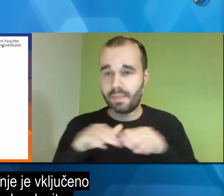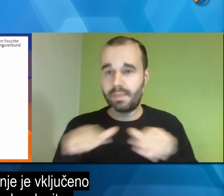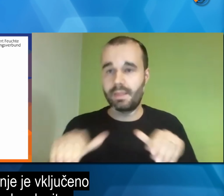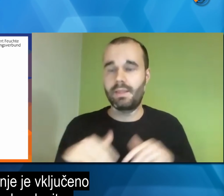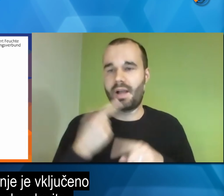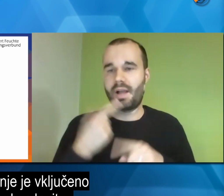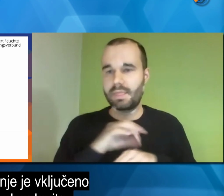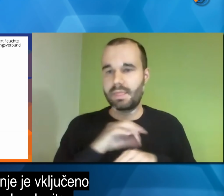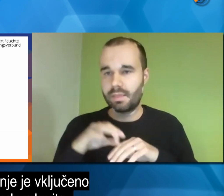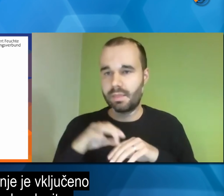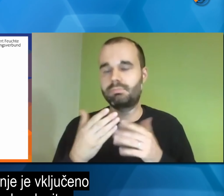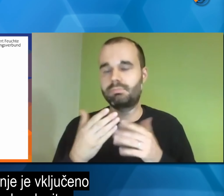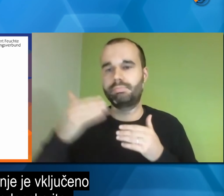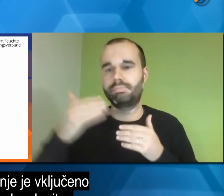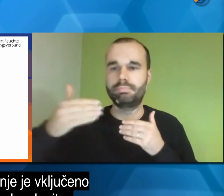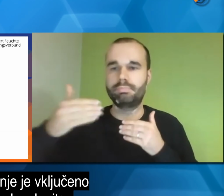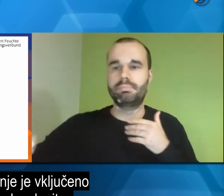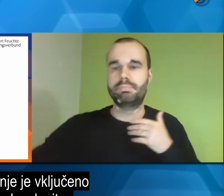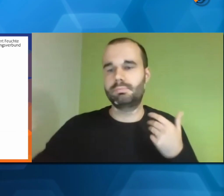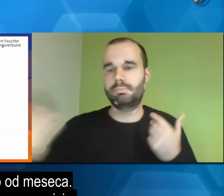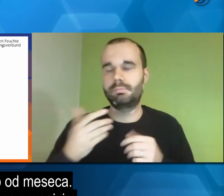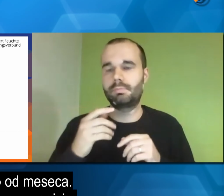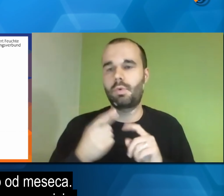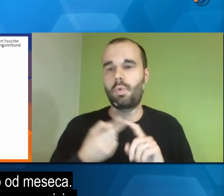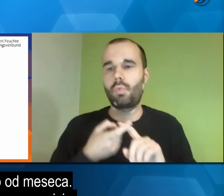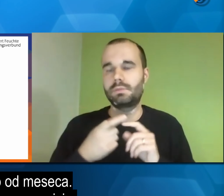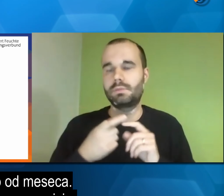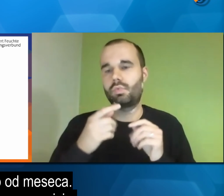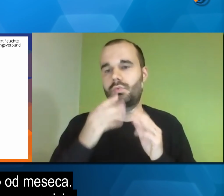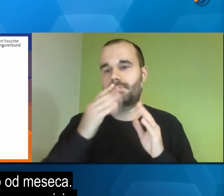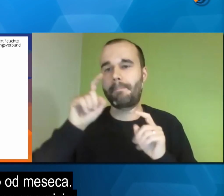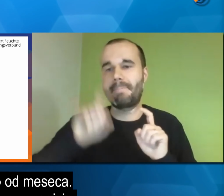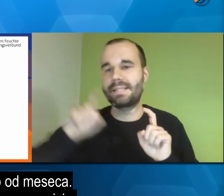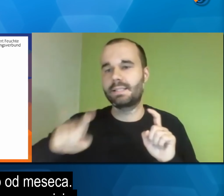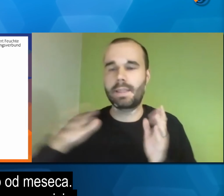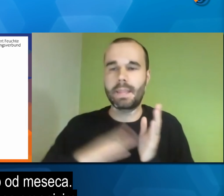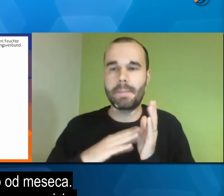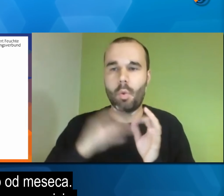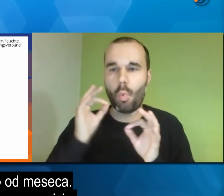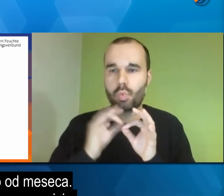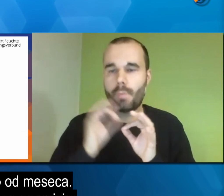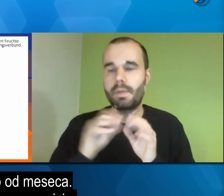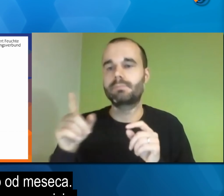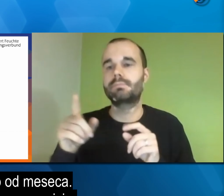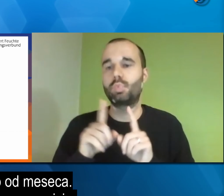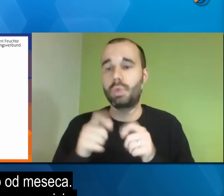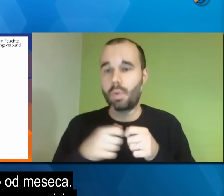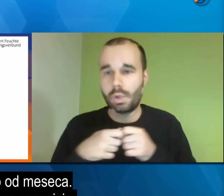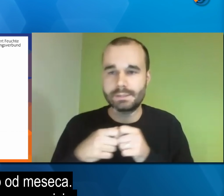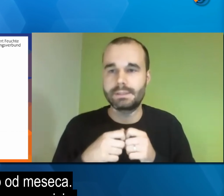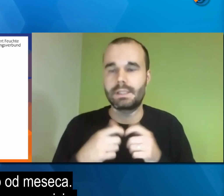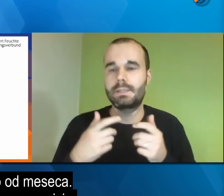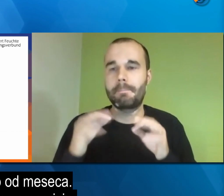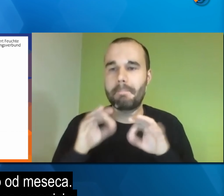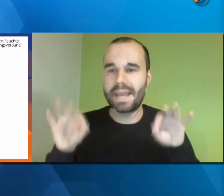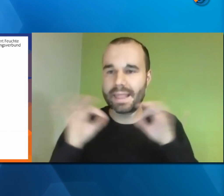Tudi plavanje je vključeno enkrat na teden in tako naprej. Odvisno od meseca, naprimer